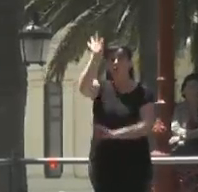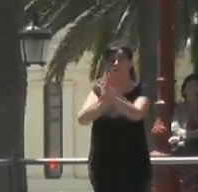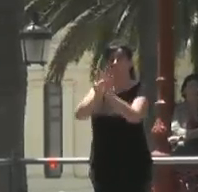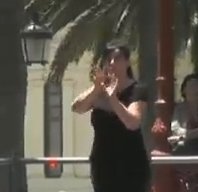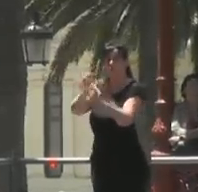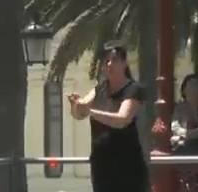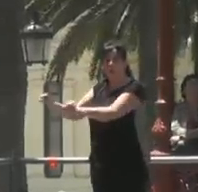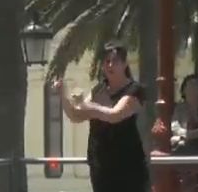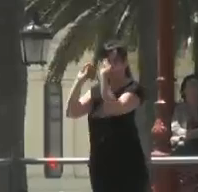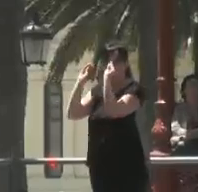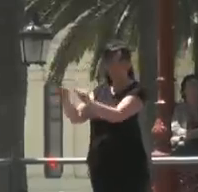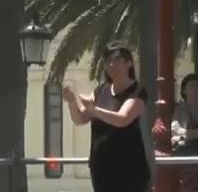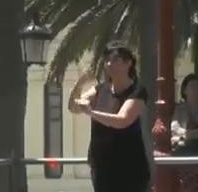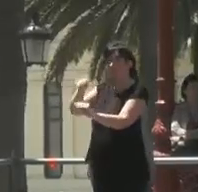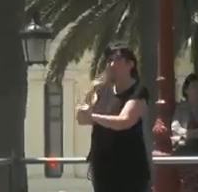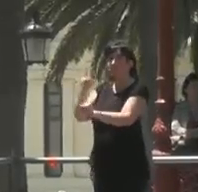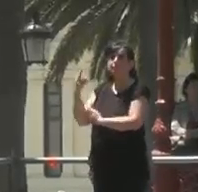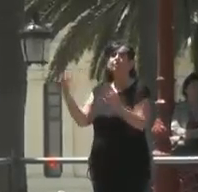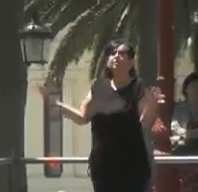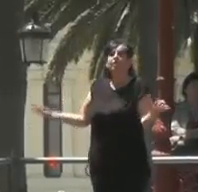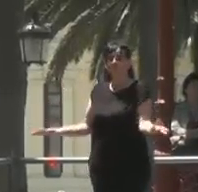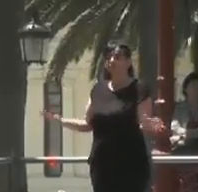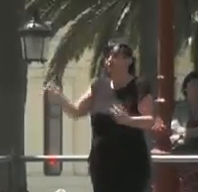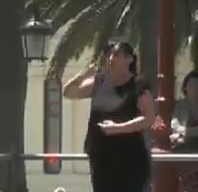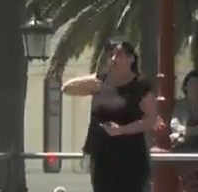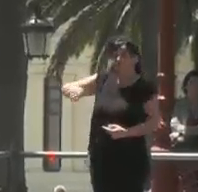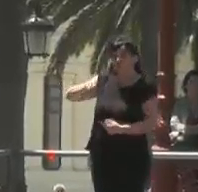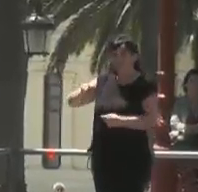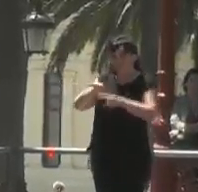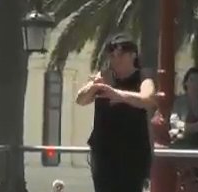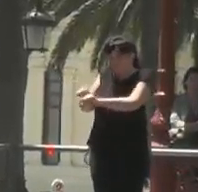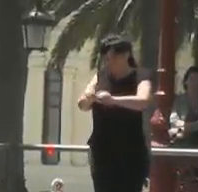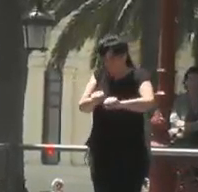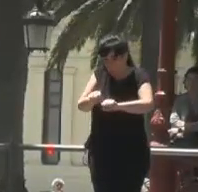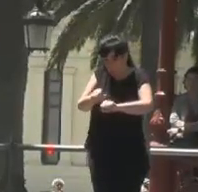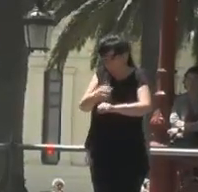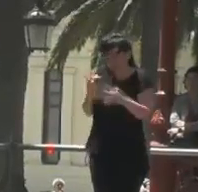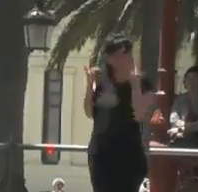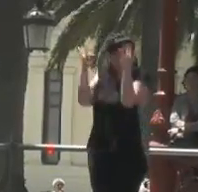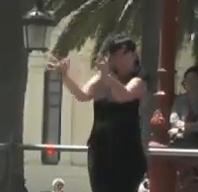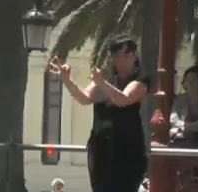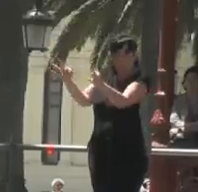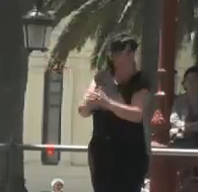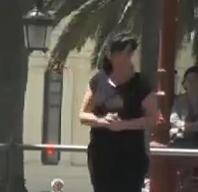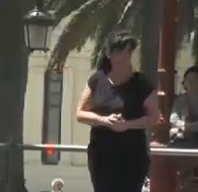poderosos, que lles vamos a decir que non queremos ser colonias dos poderosos nunca máis.